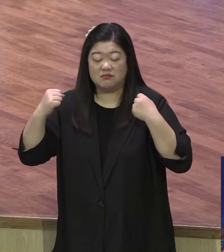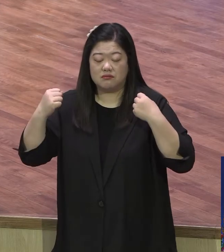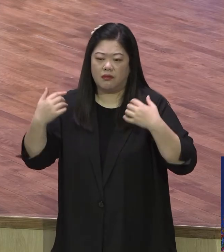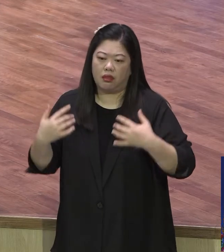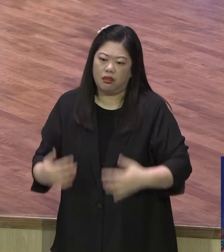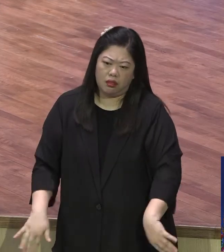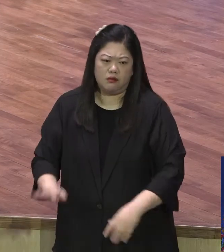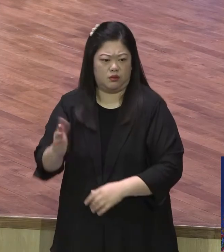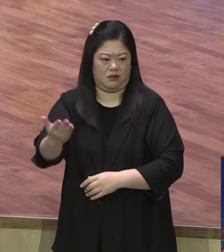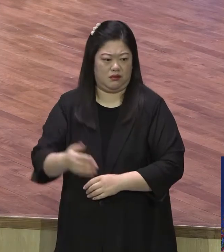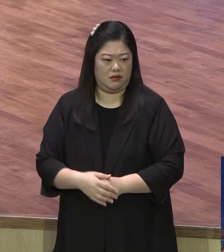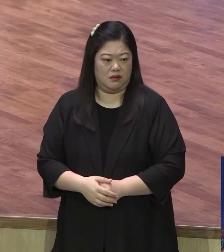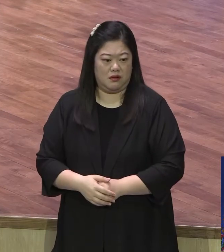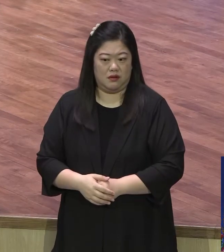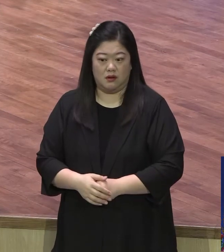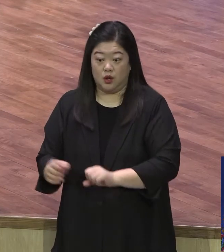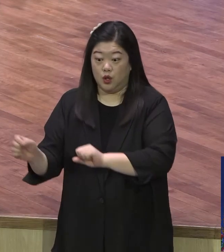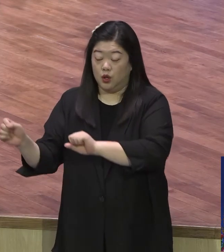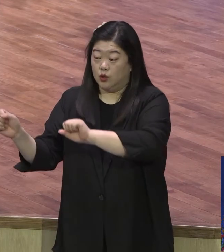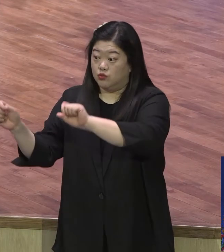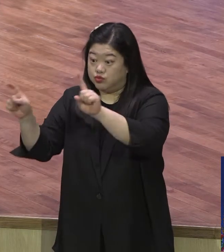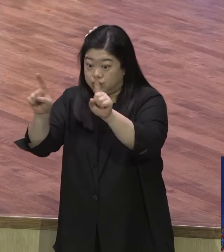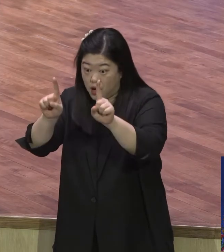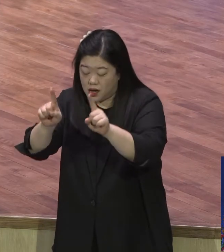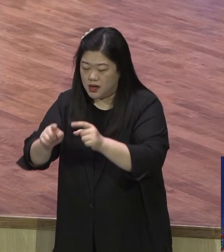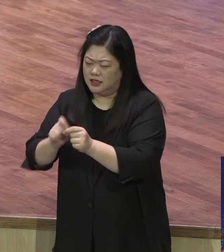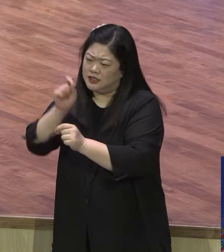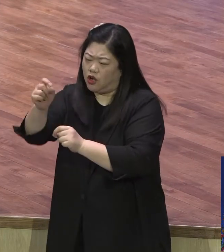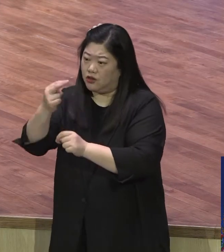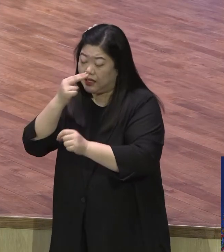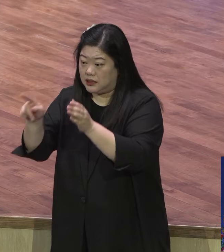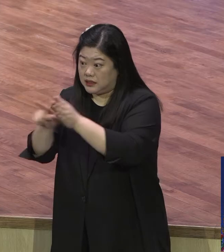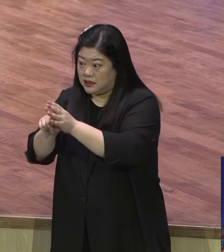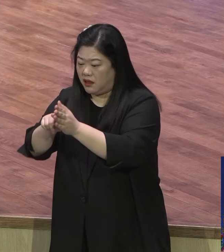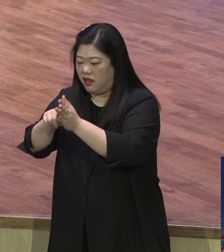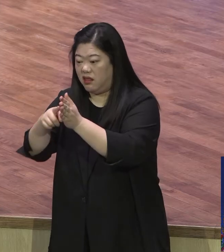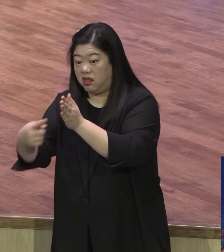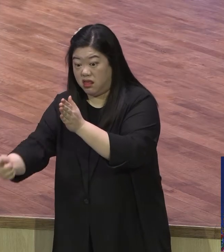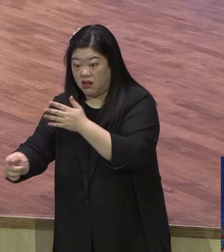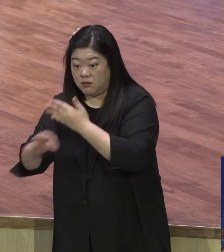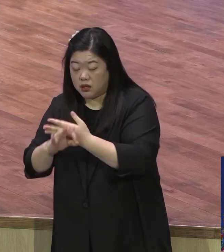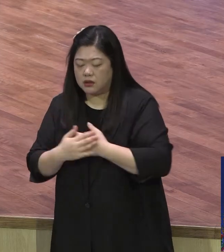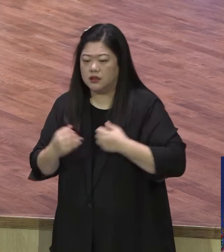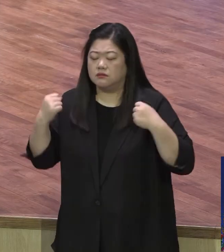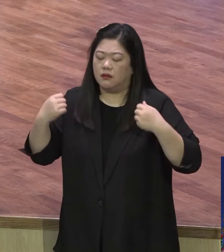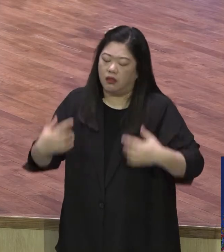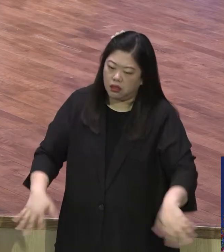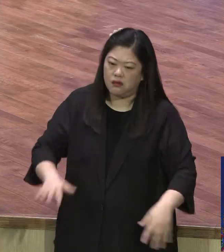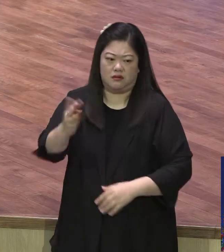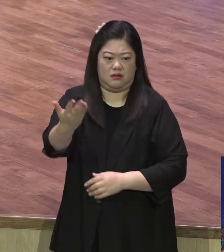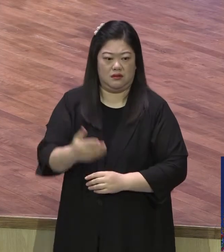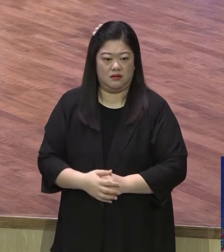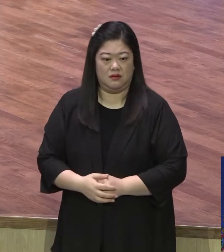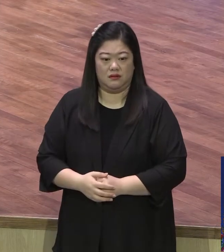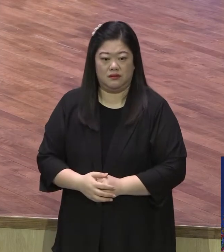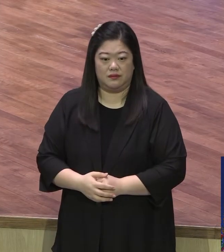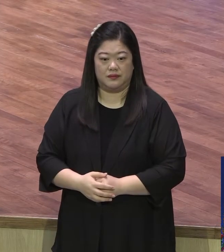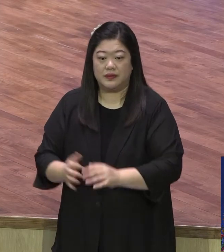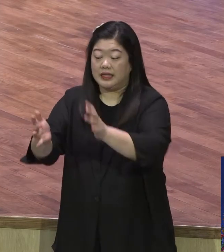부활신앙을 놓쳐버리면 영생신앙 놓쳐버리면 무력해져요 신앙생활은 부활하신 예수 거시도의